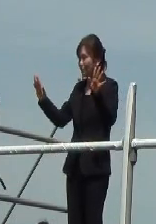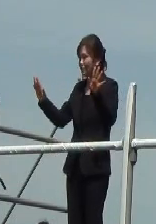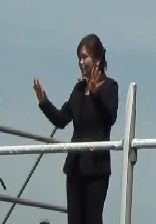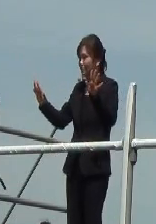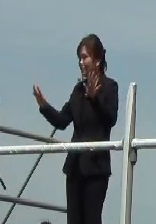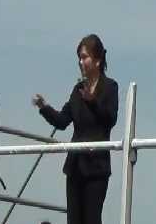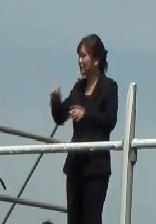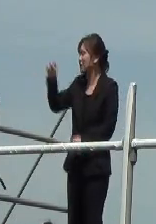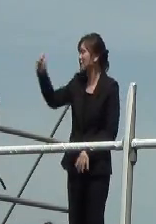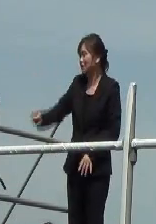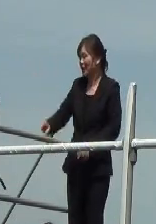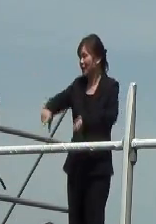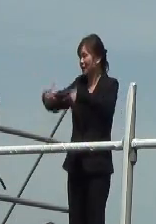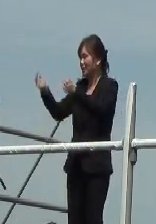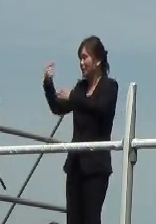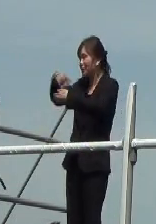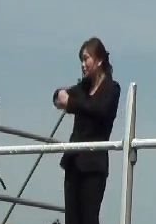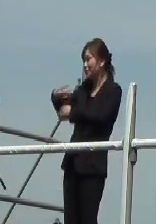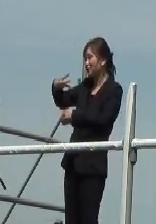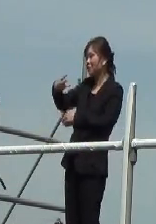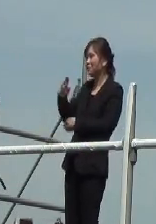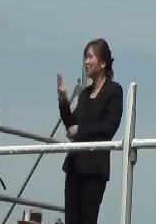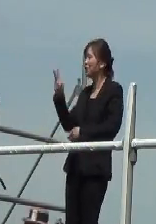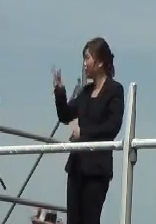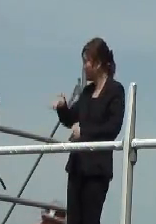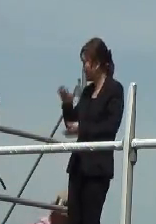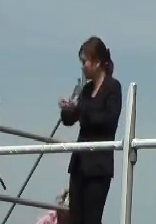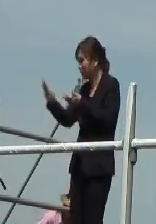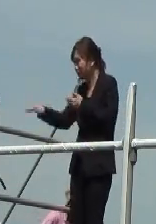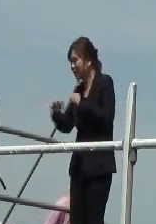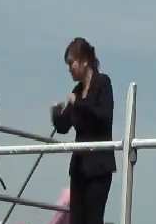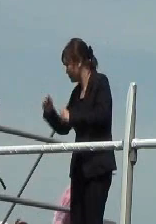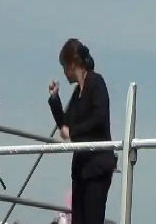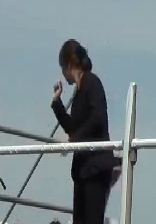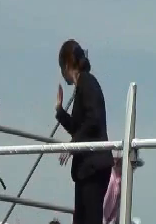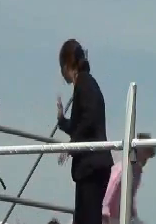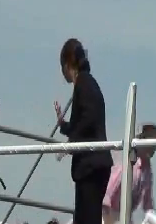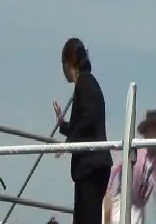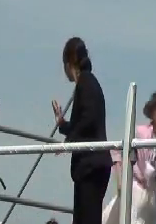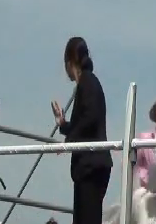さんに、バトンタッチしたいと思います。よろしくお願いします。